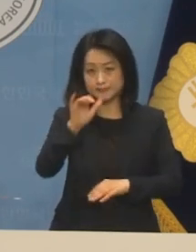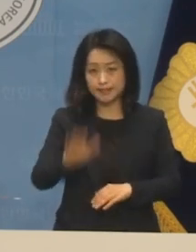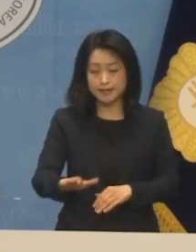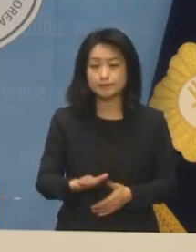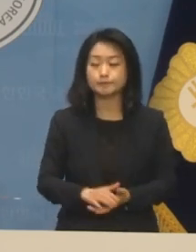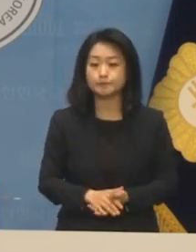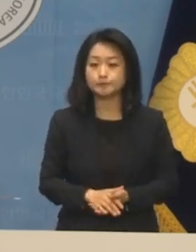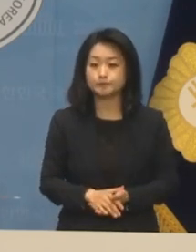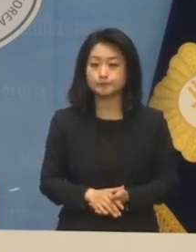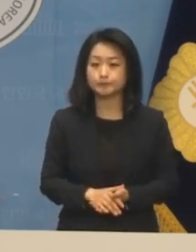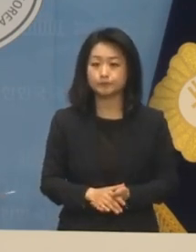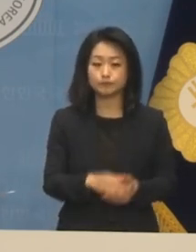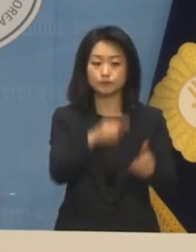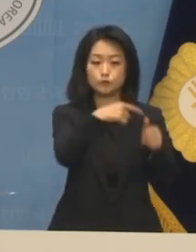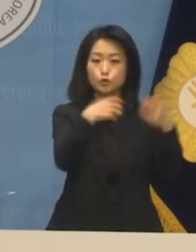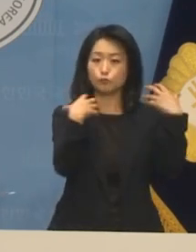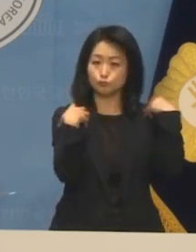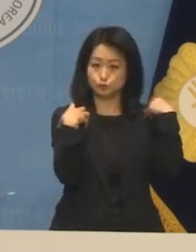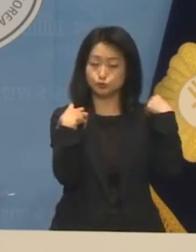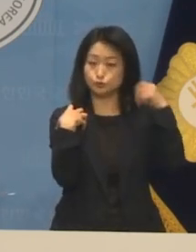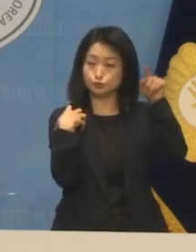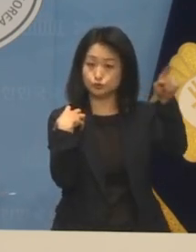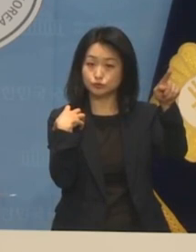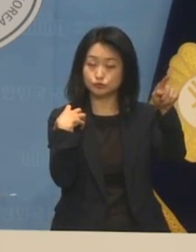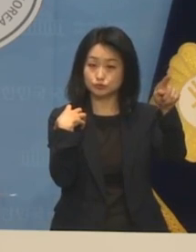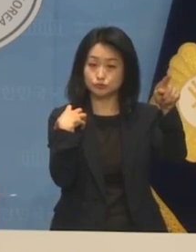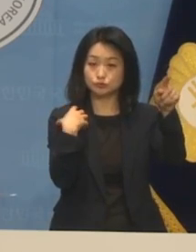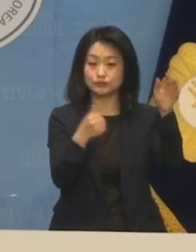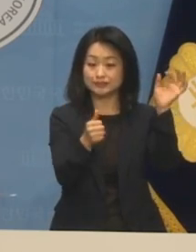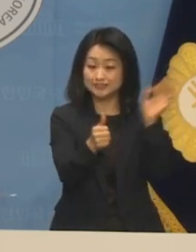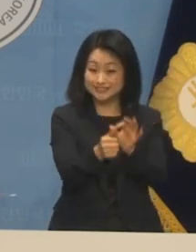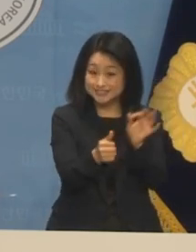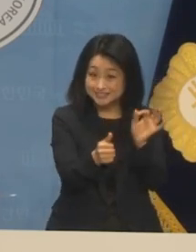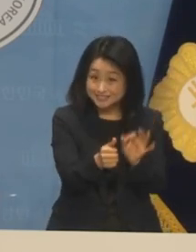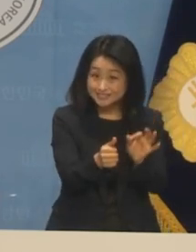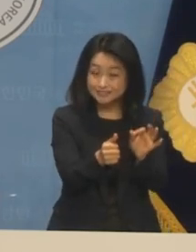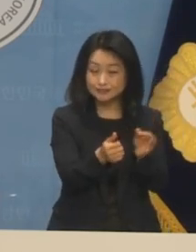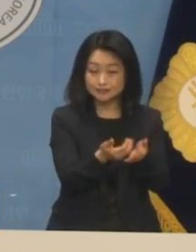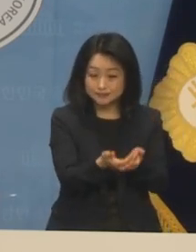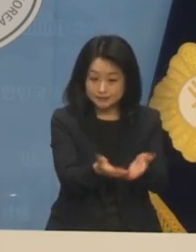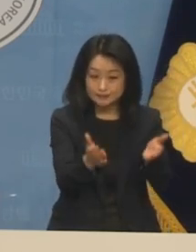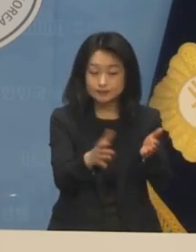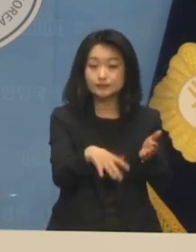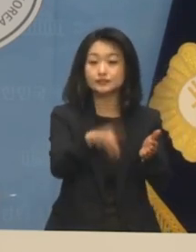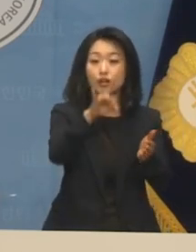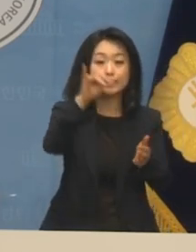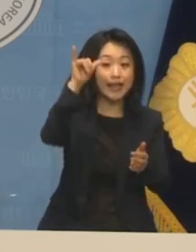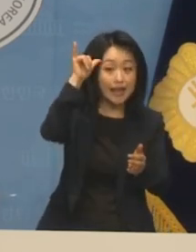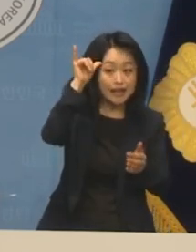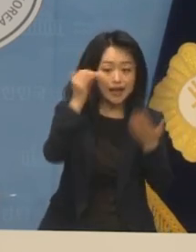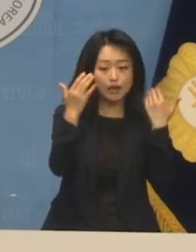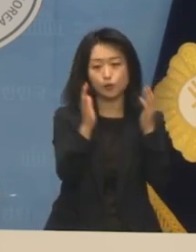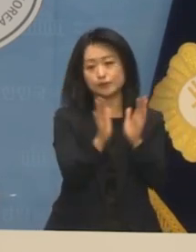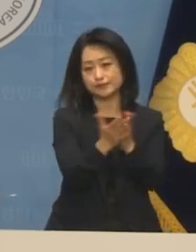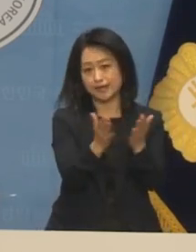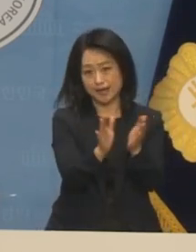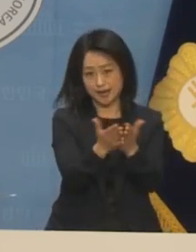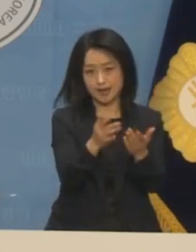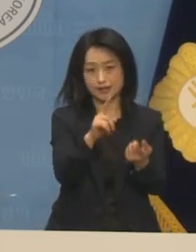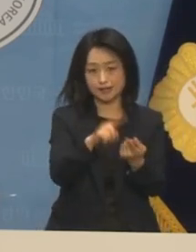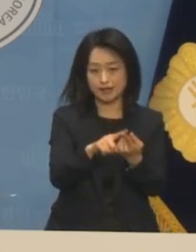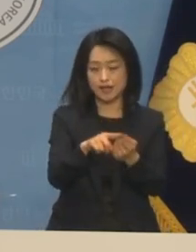이번 사안은 교육부가 특별교부금으로 벌인 교육부 주최 첫 AI 디지털 교과서